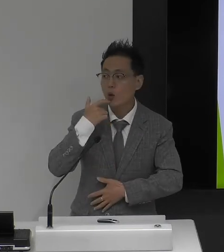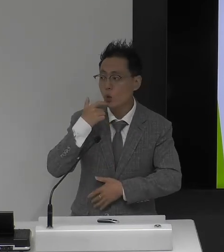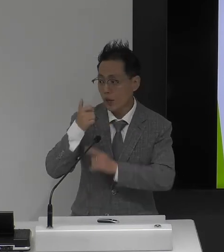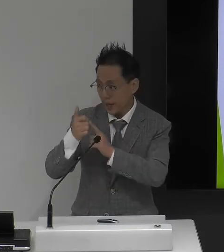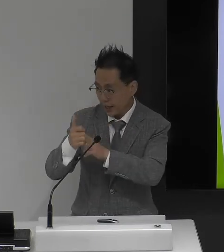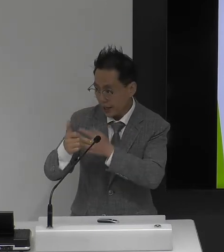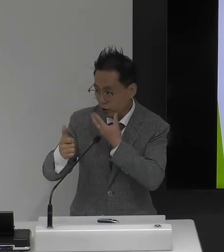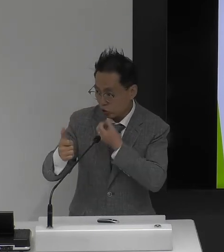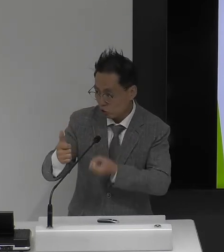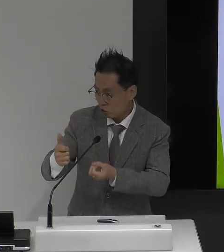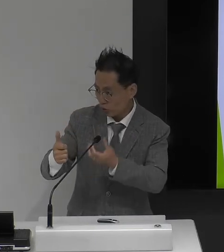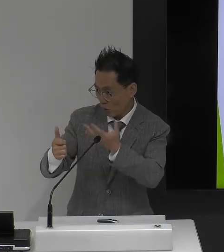야곱에게 축복합니다.